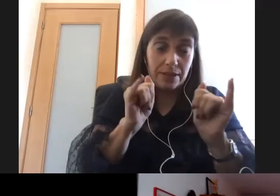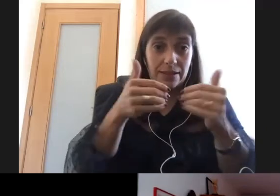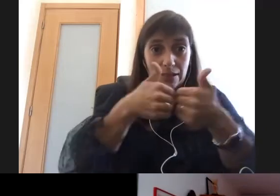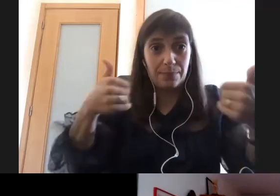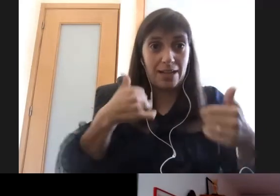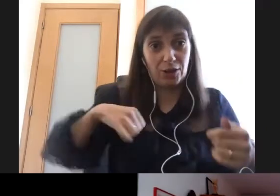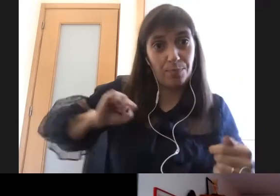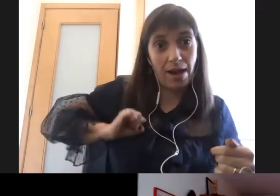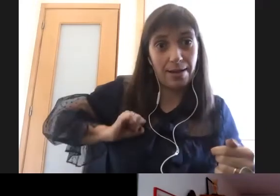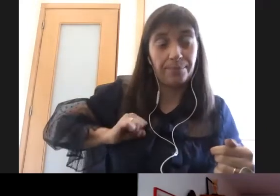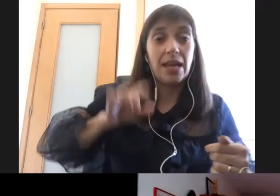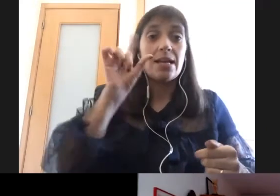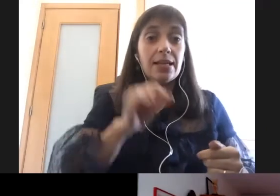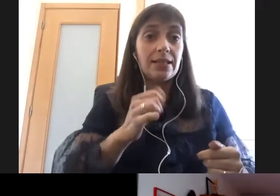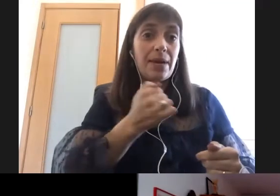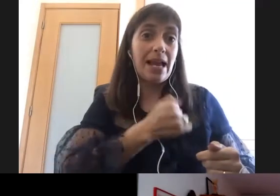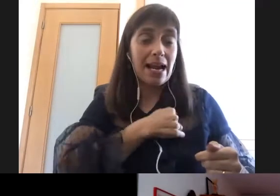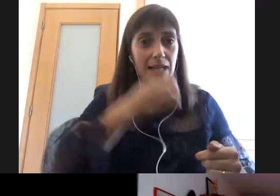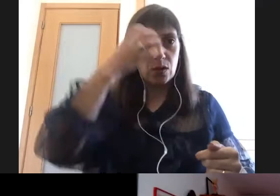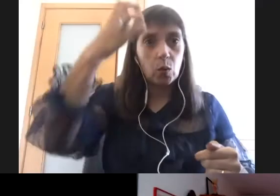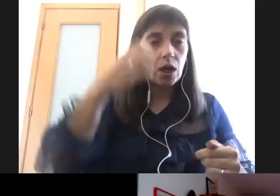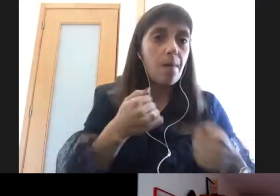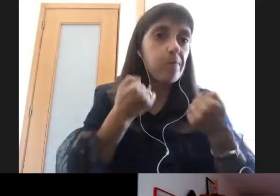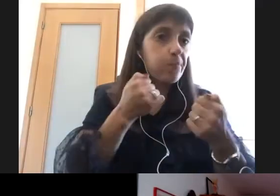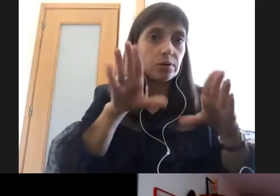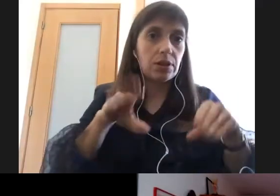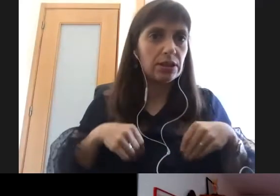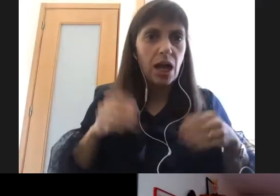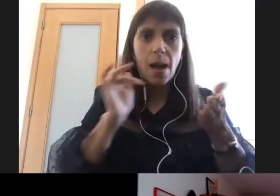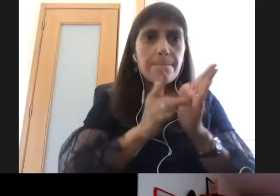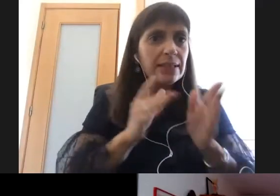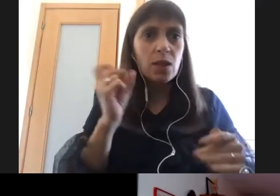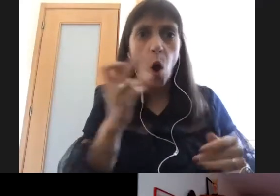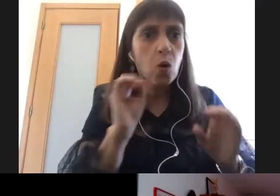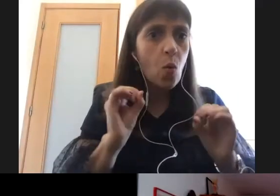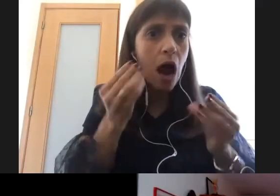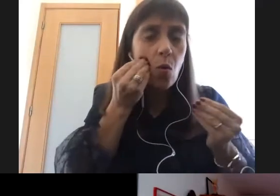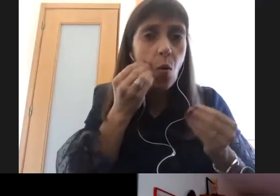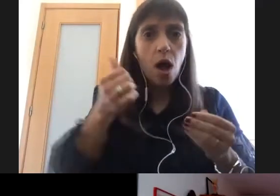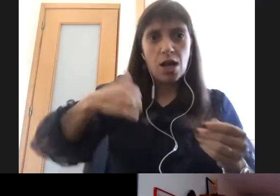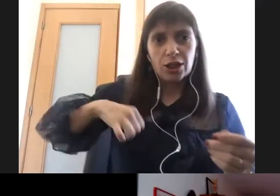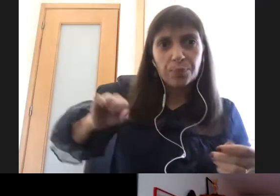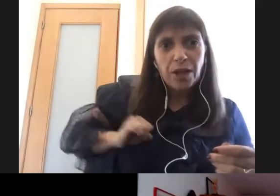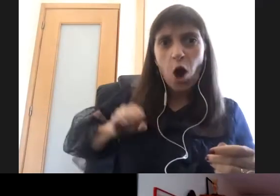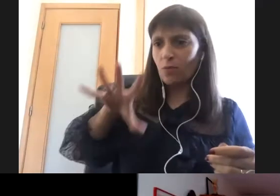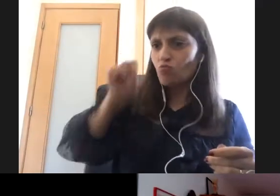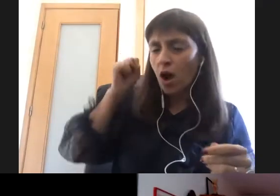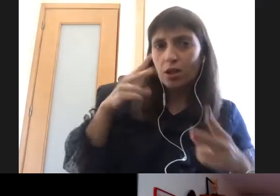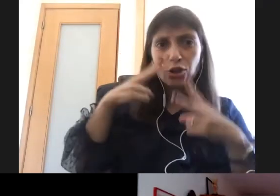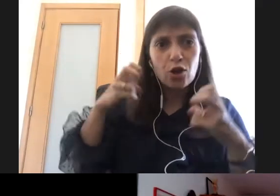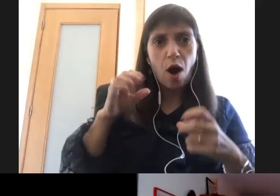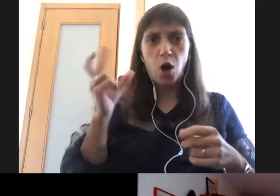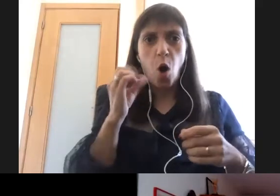E a Casa Real não se conformava que não se encontrava ouro no Brasil. Como que os espanhóis encontram tanto no pedaço deles e no Brasil não tem nada?